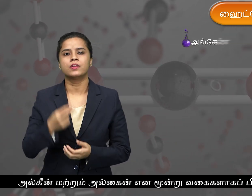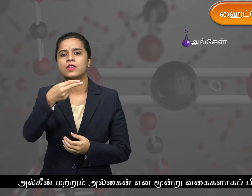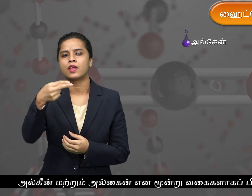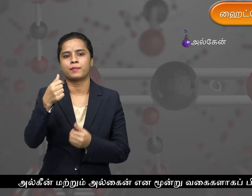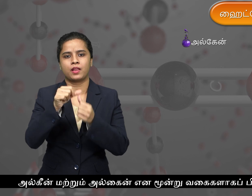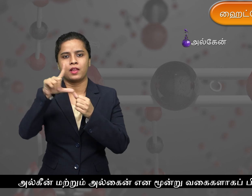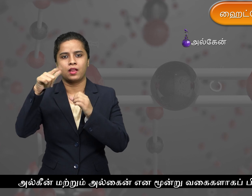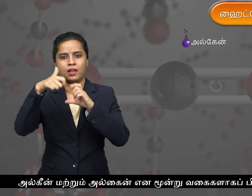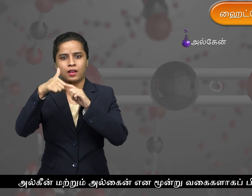பிரிக்கப்படுகின்றன.